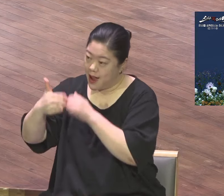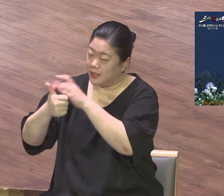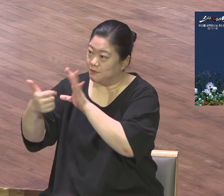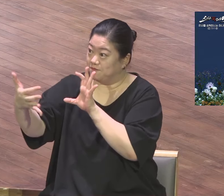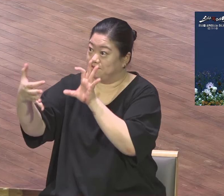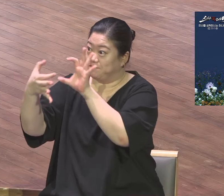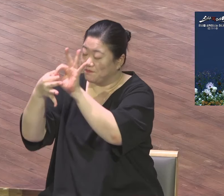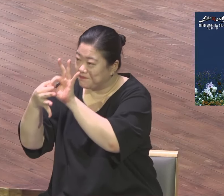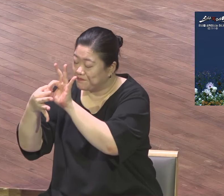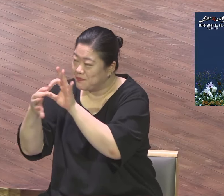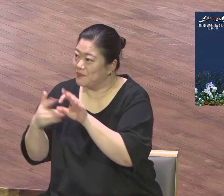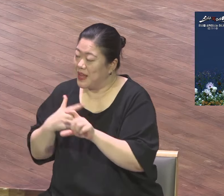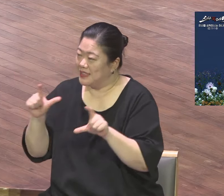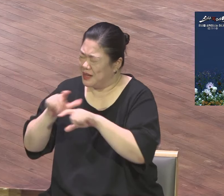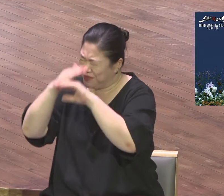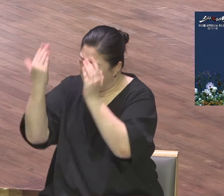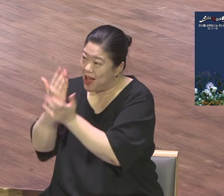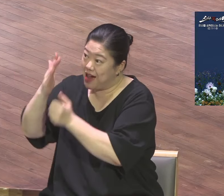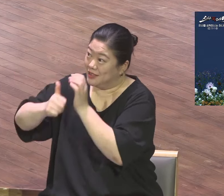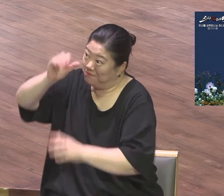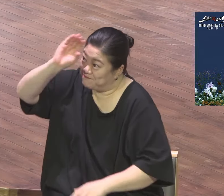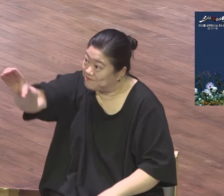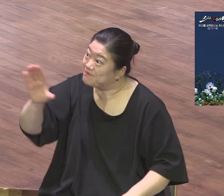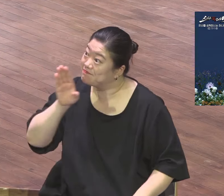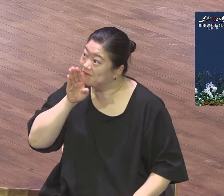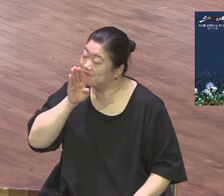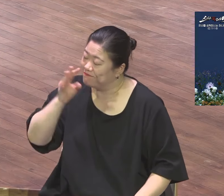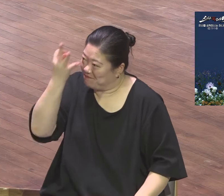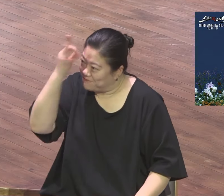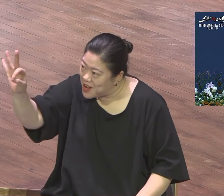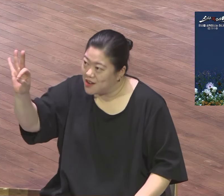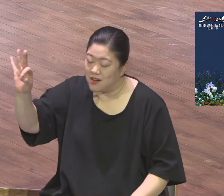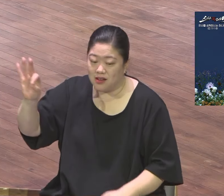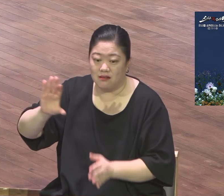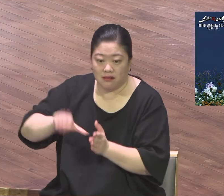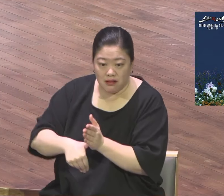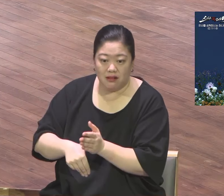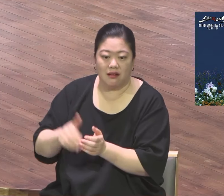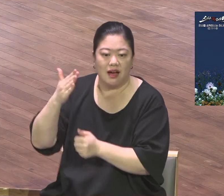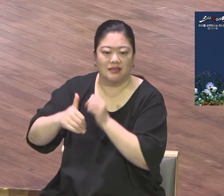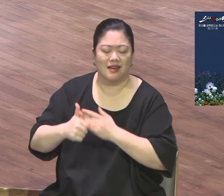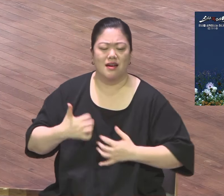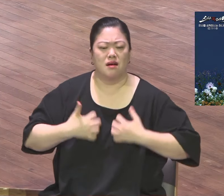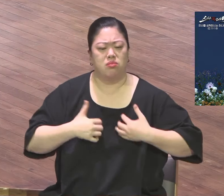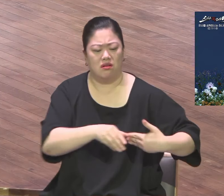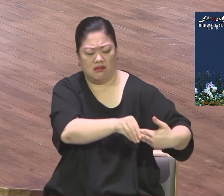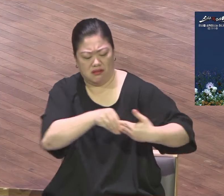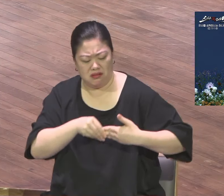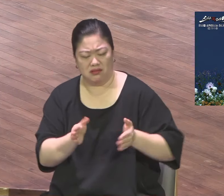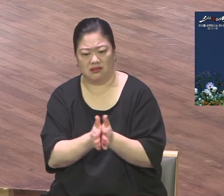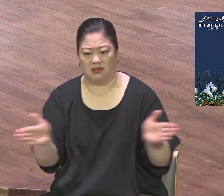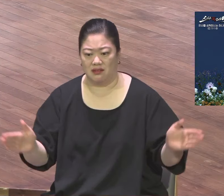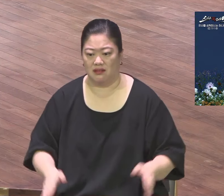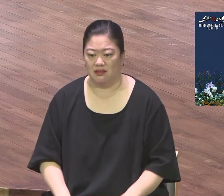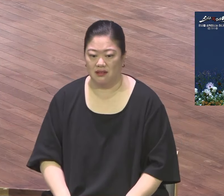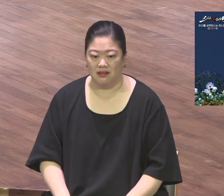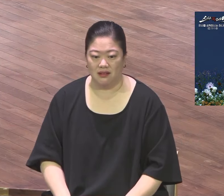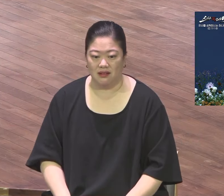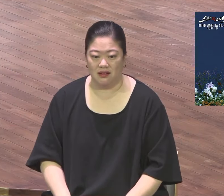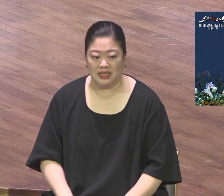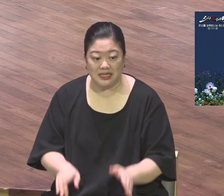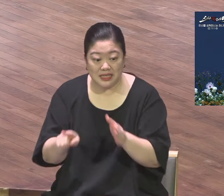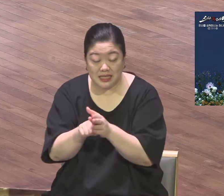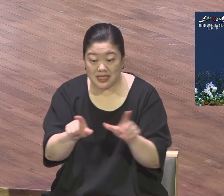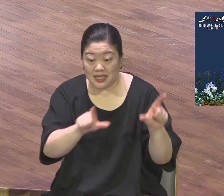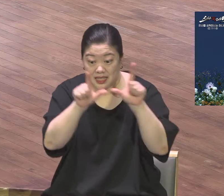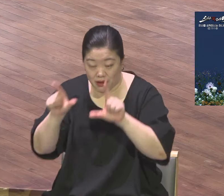다 책임지시는 분은 하나님이시다. 여기 신앙생활이 여기 시작돼. 그래서 신앙 열 가지 발판,